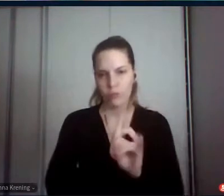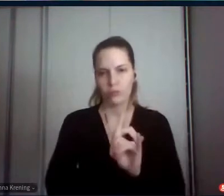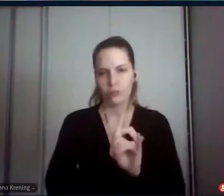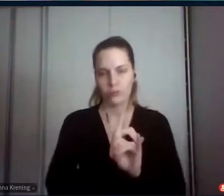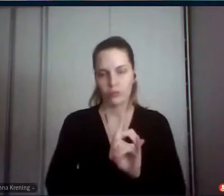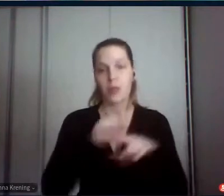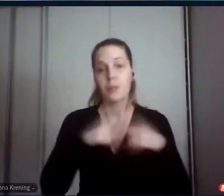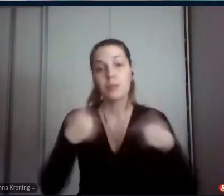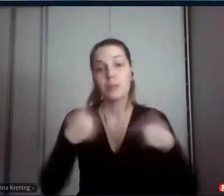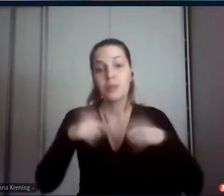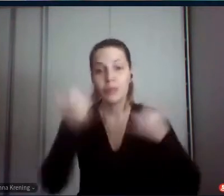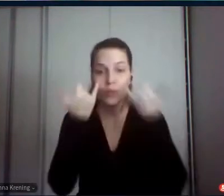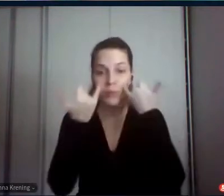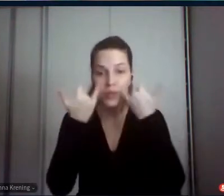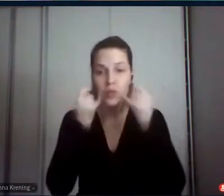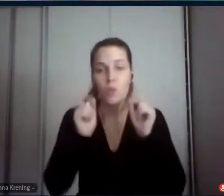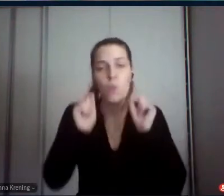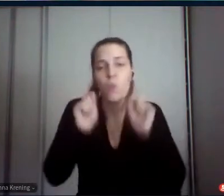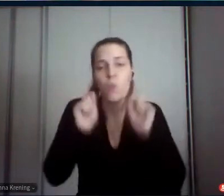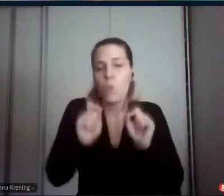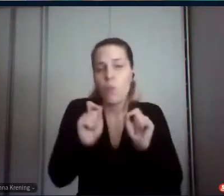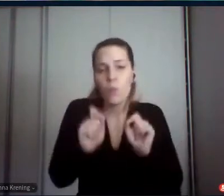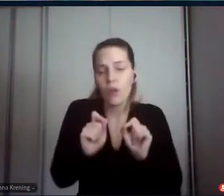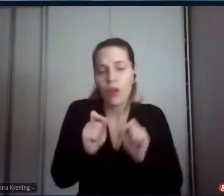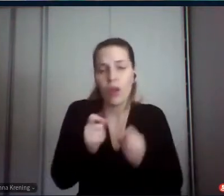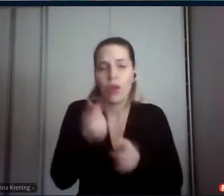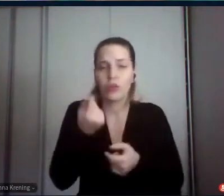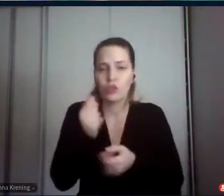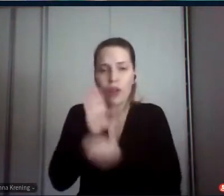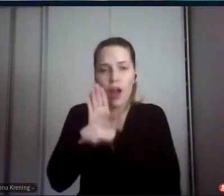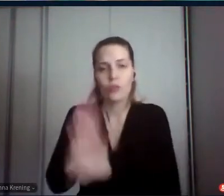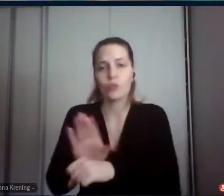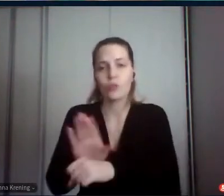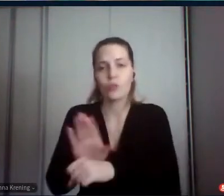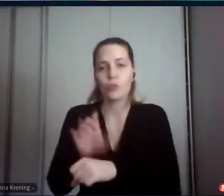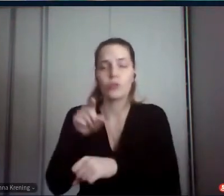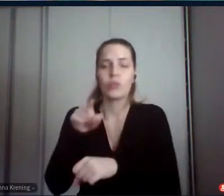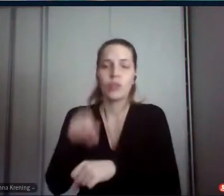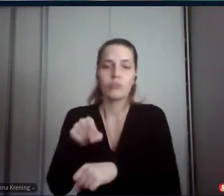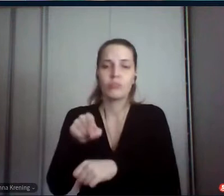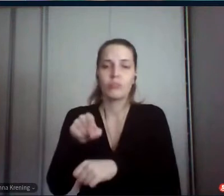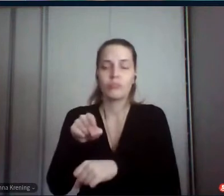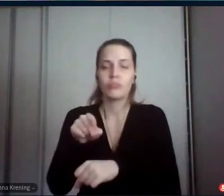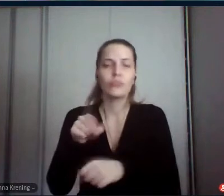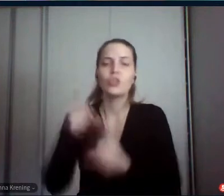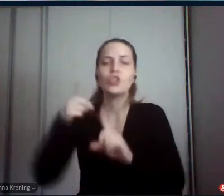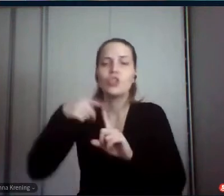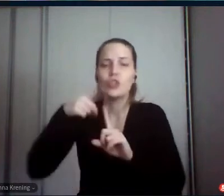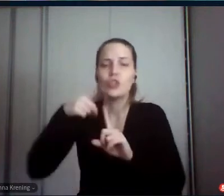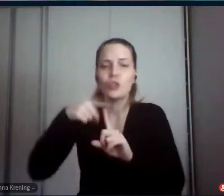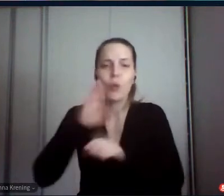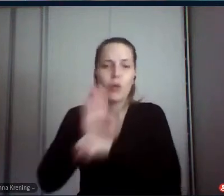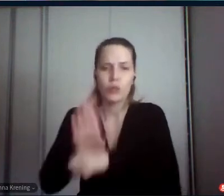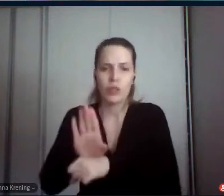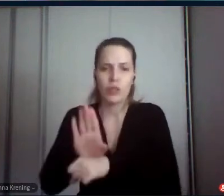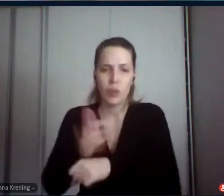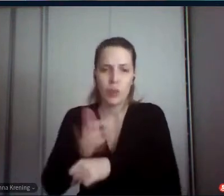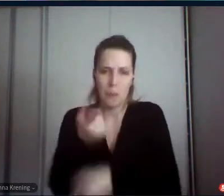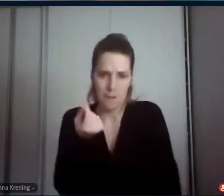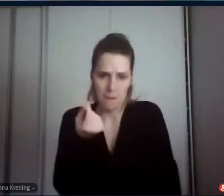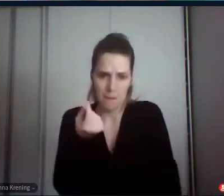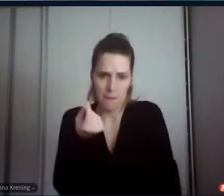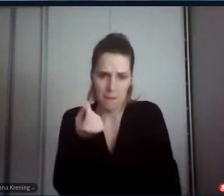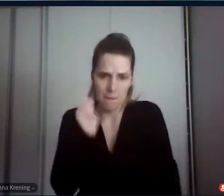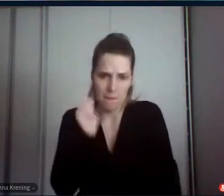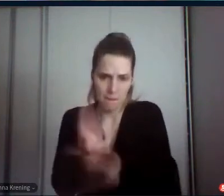digital vai ser o melhor para a comunidade, né? Vai ser o auxílio para pagar um plano de